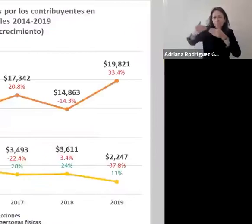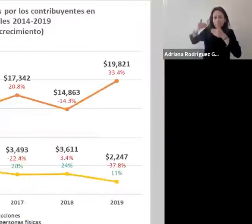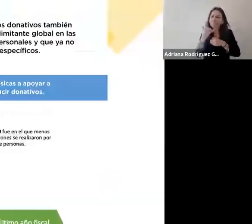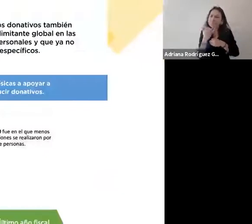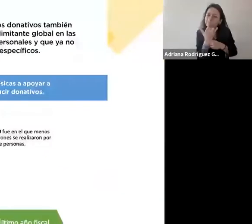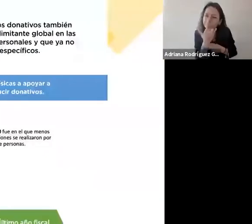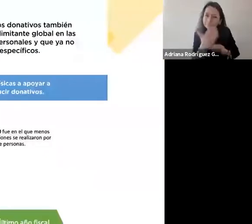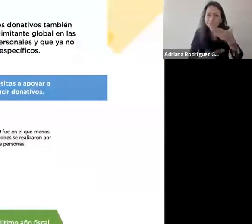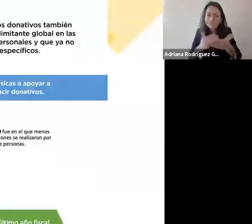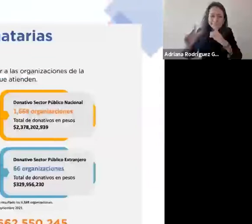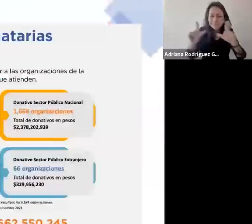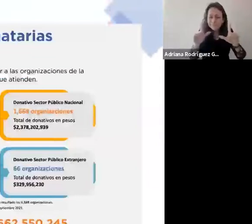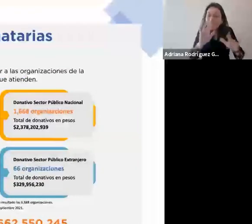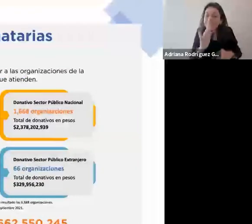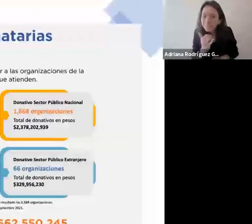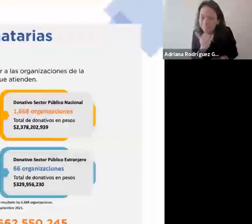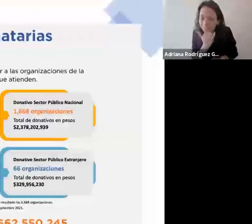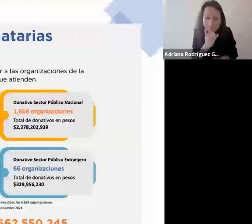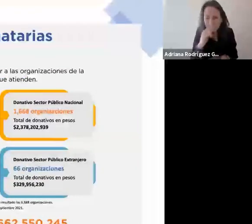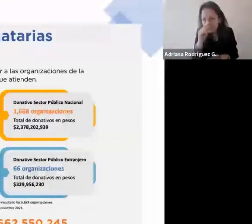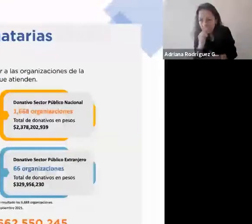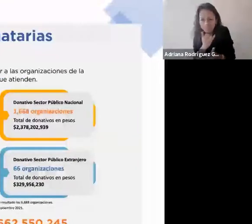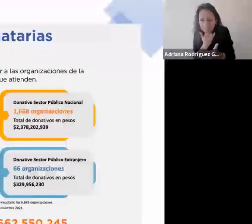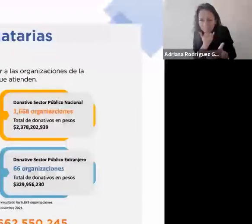presentación que no calculaba. Aquí.